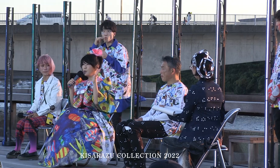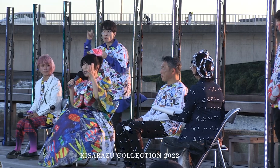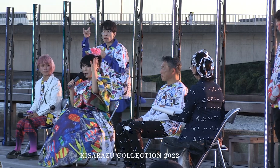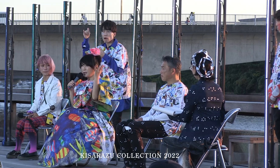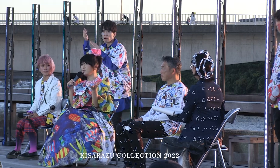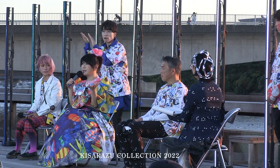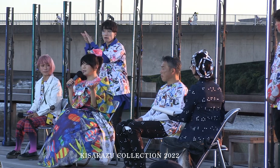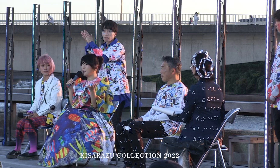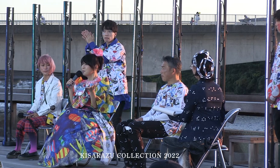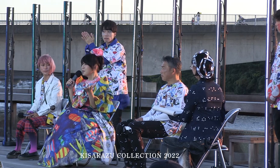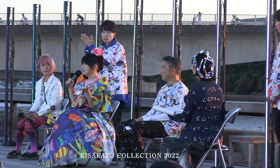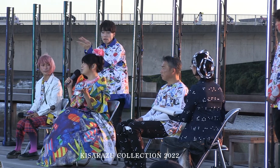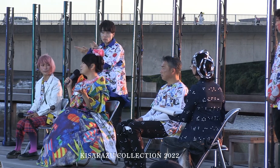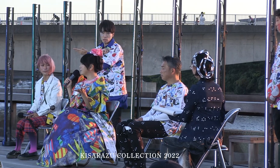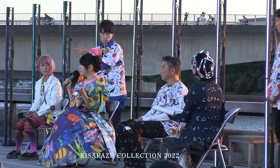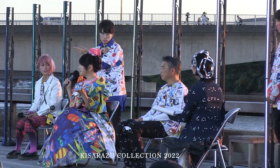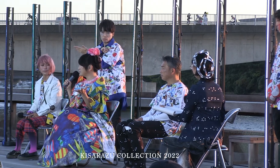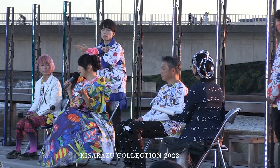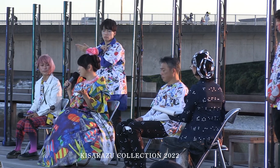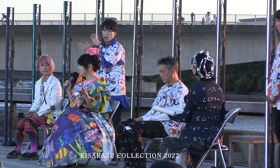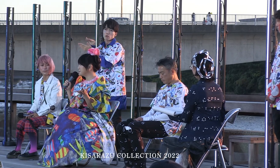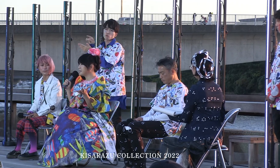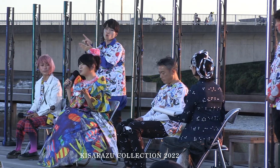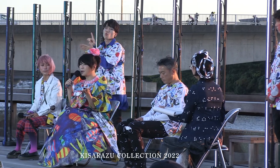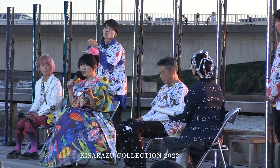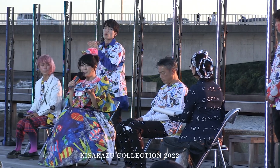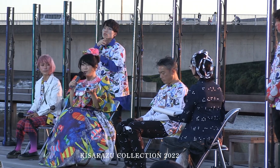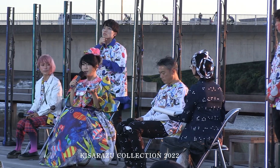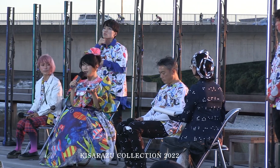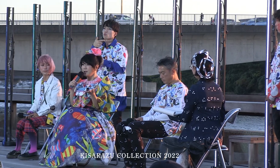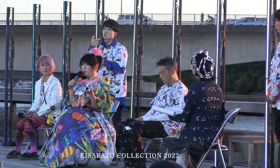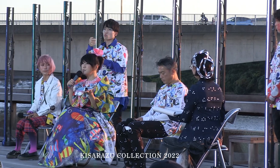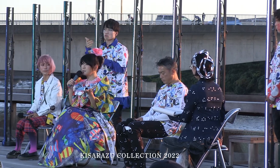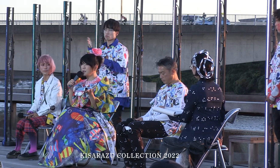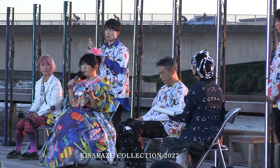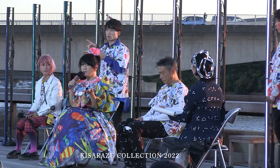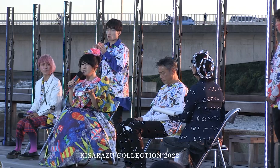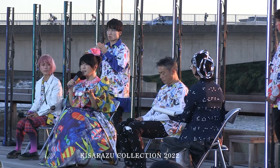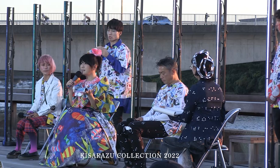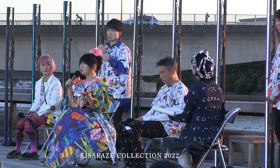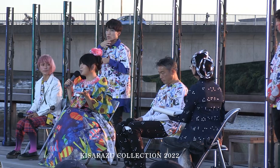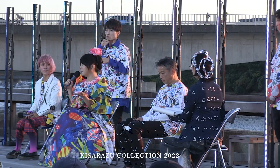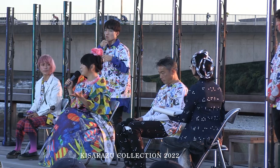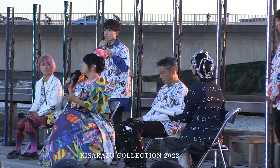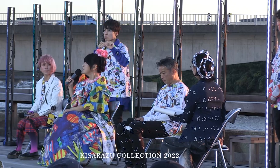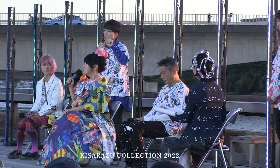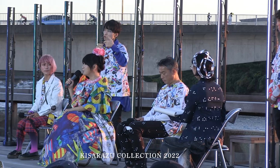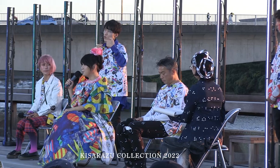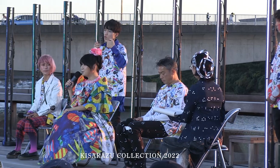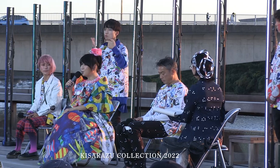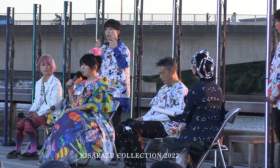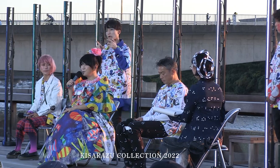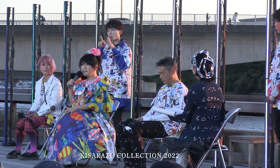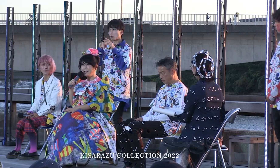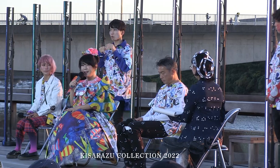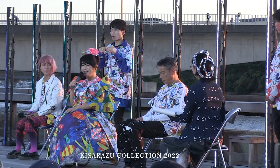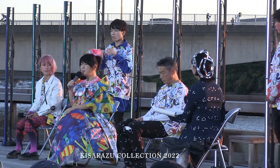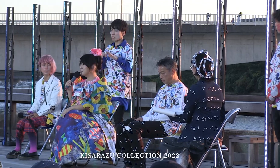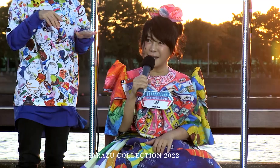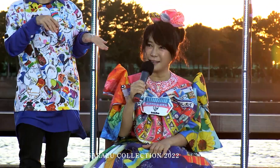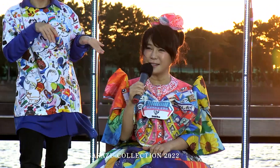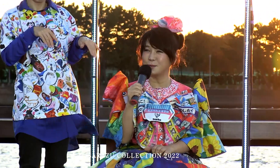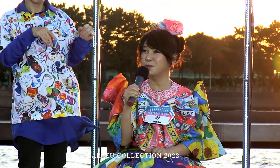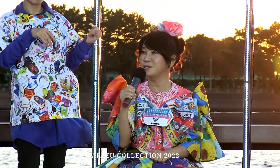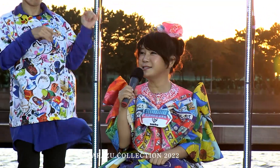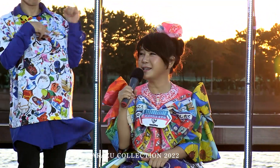っていくなら親が亡くなって、その時に私は60歳とかになった時、50歳60歳になった時に子供と奥さんに